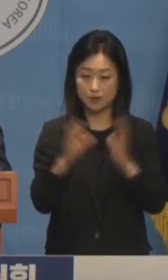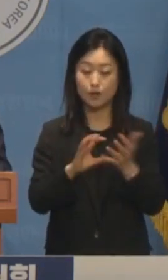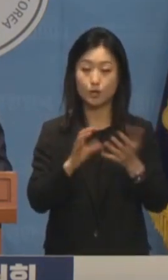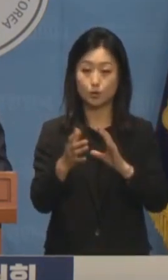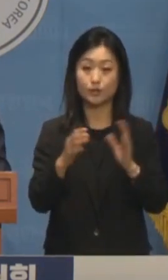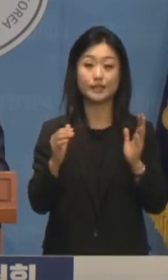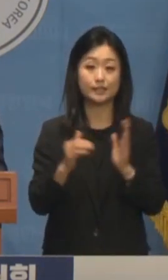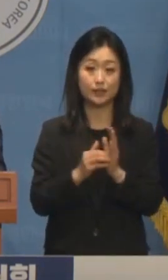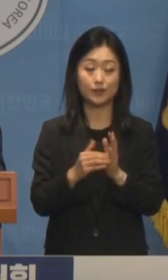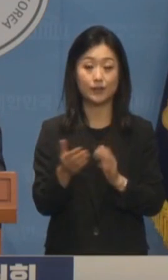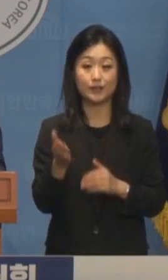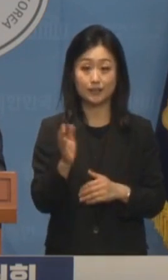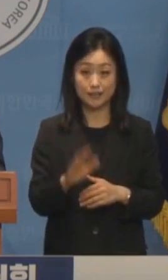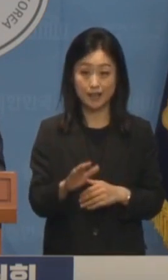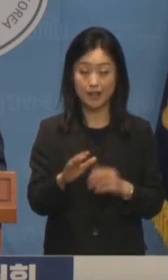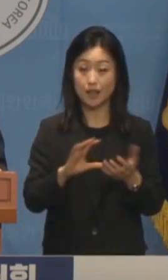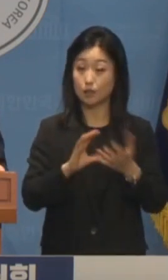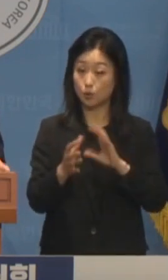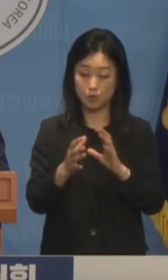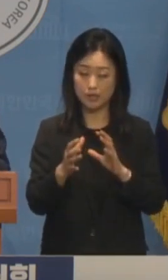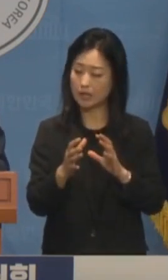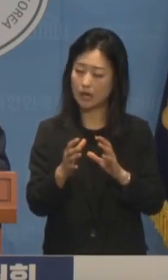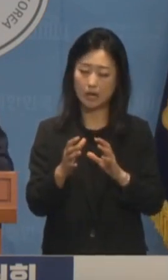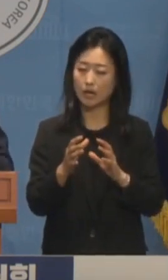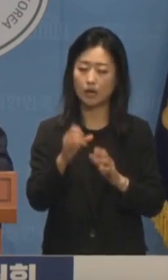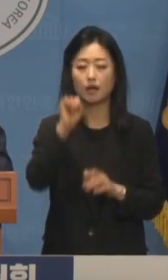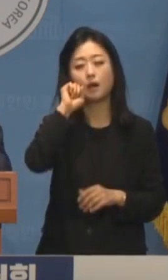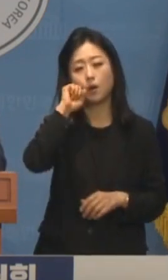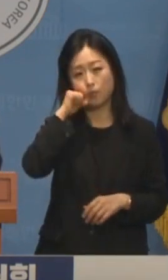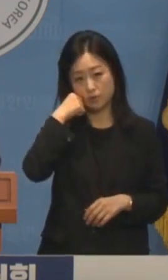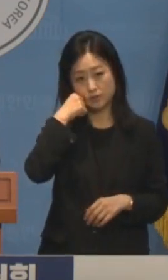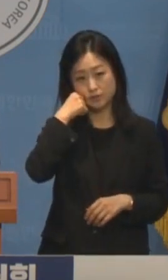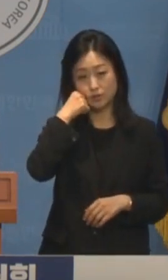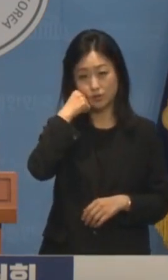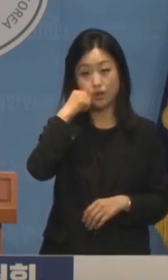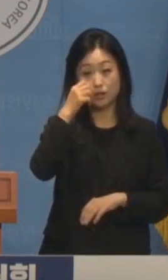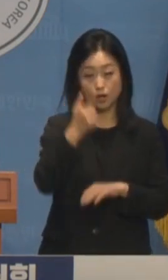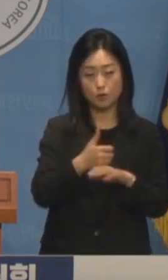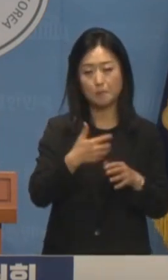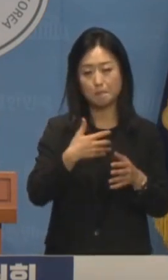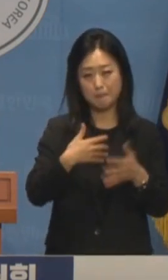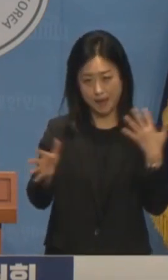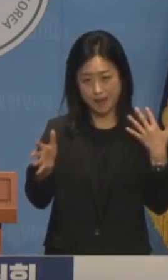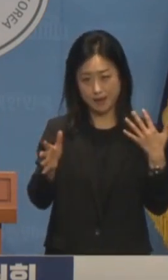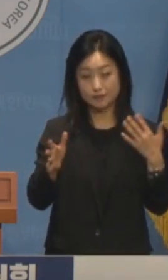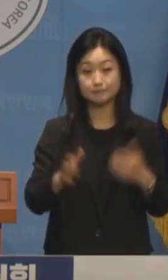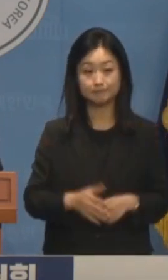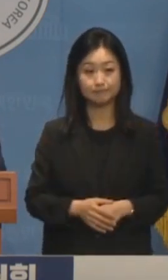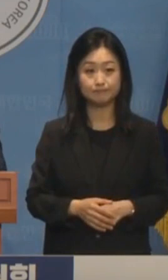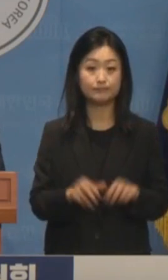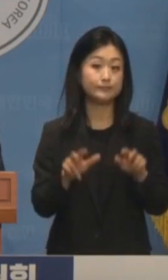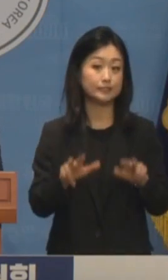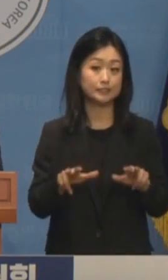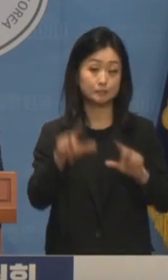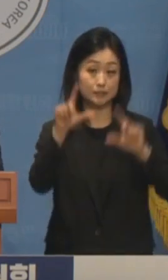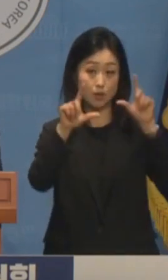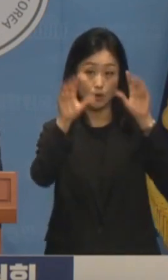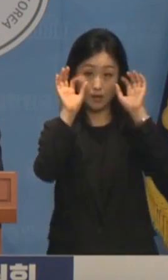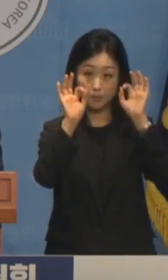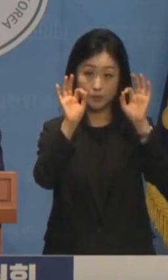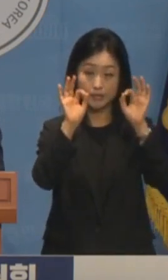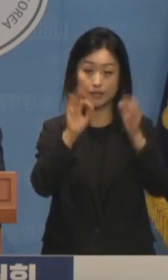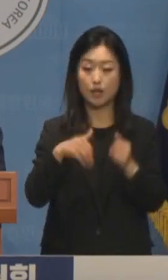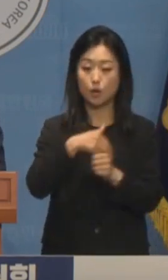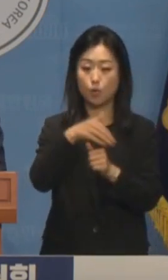논의했습니다. 그러나 논의가 진척되지 않고 사실상 결렬된 상태입니다. 지금 이런 상황이 발생한